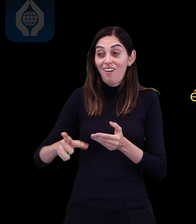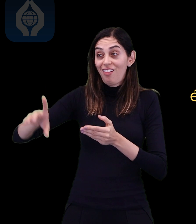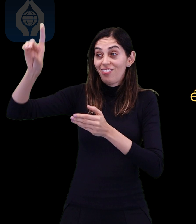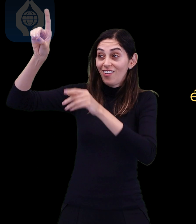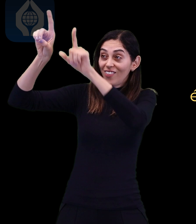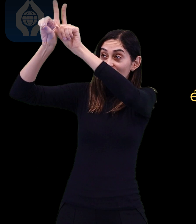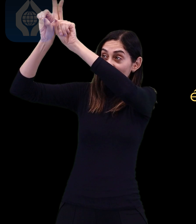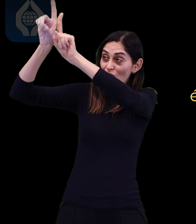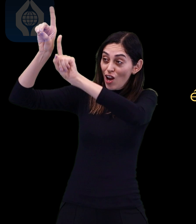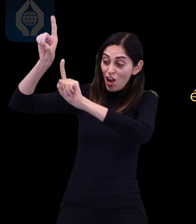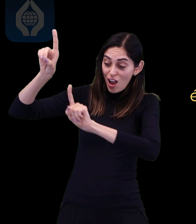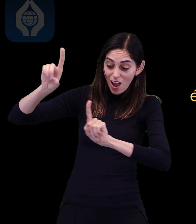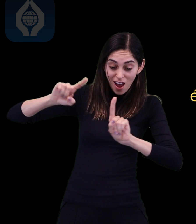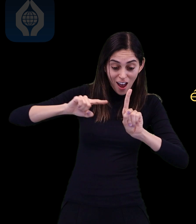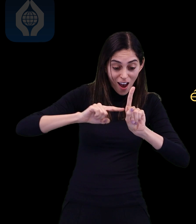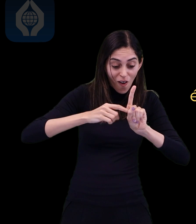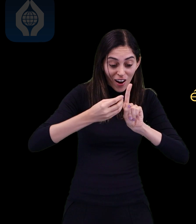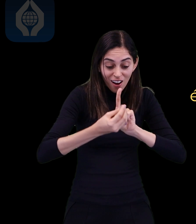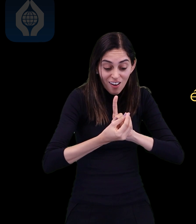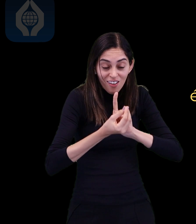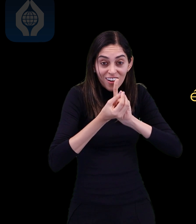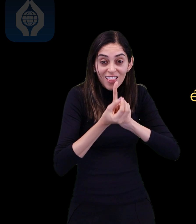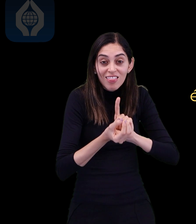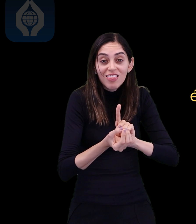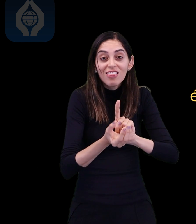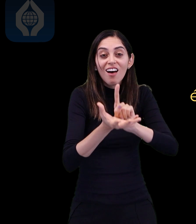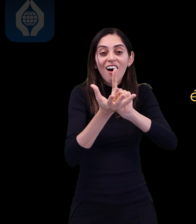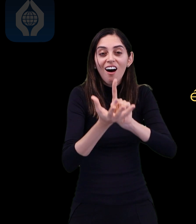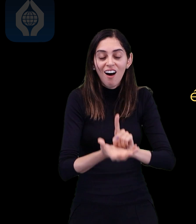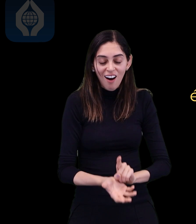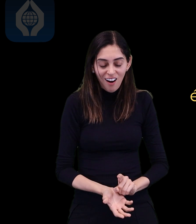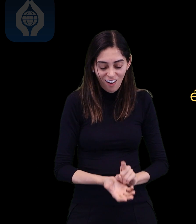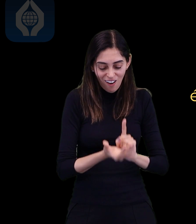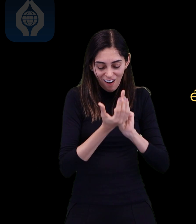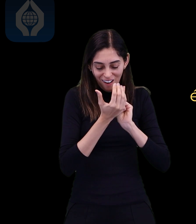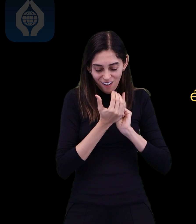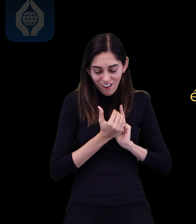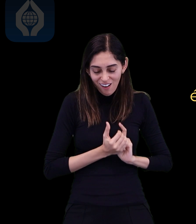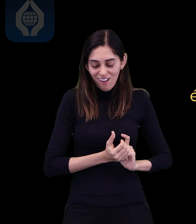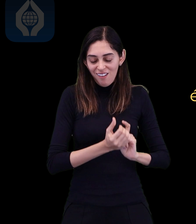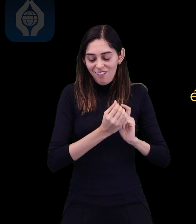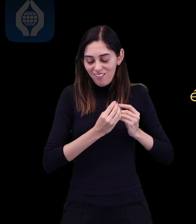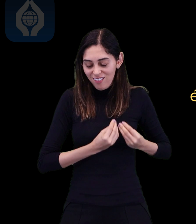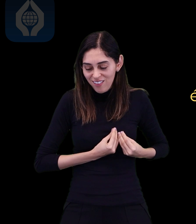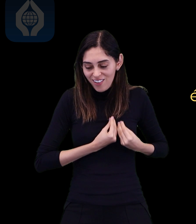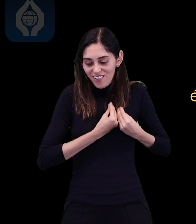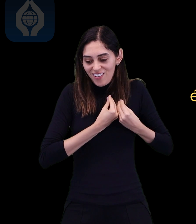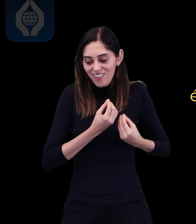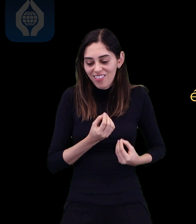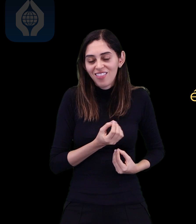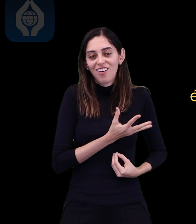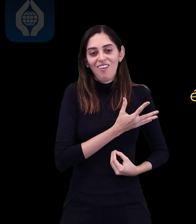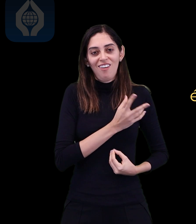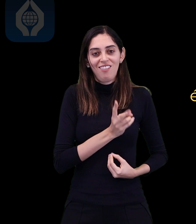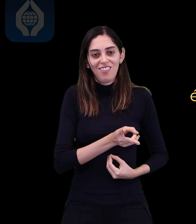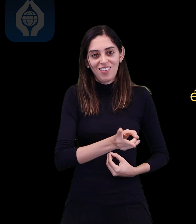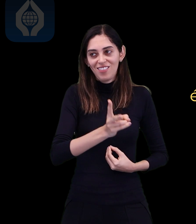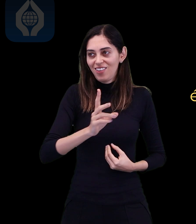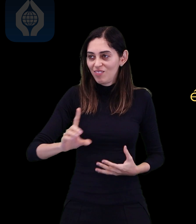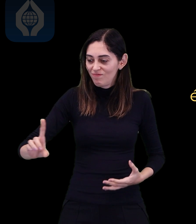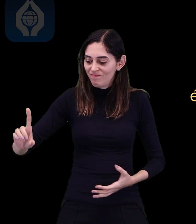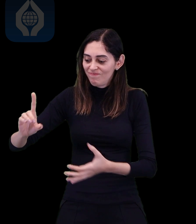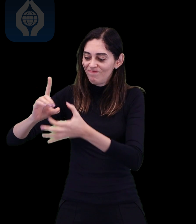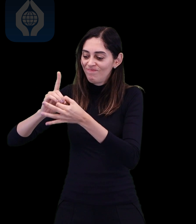mesmo. Jesus é o pão que Deus deu a fim de que o mundo não morra e seja separado dele para